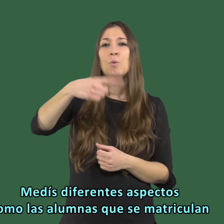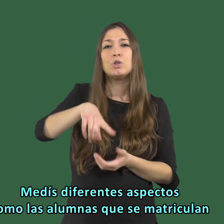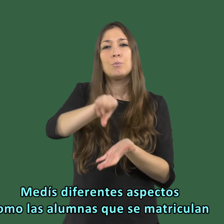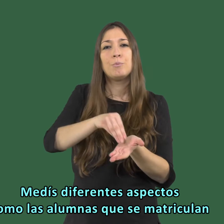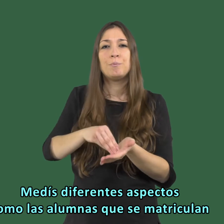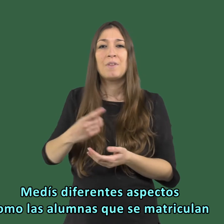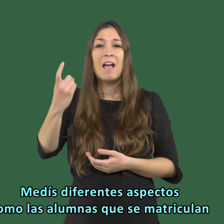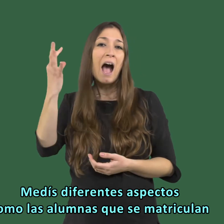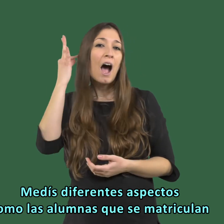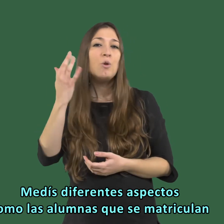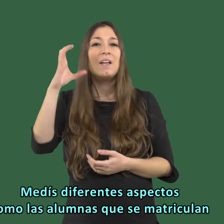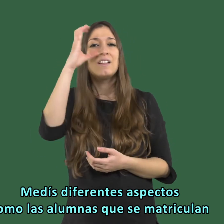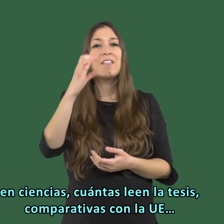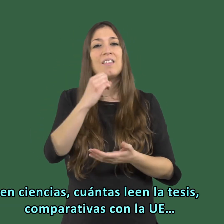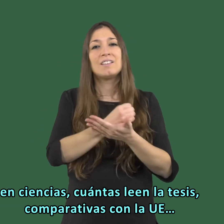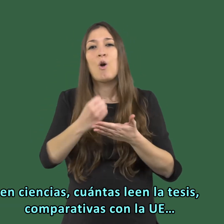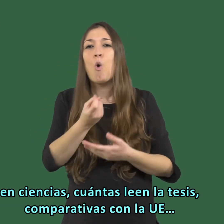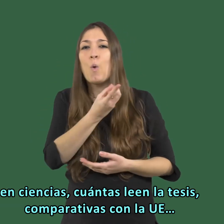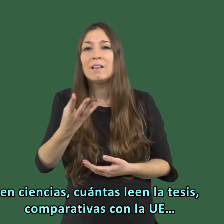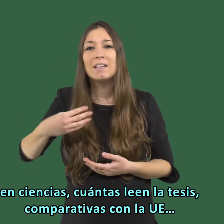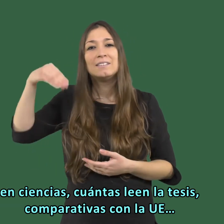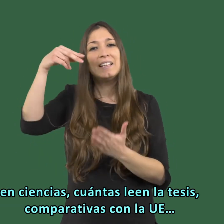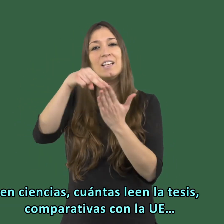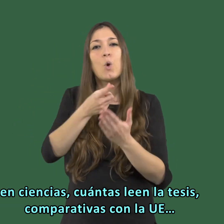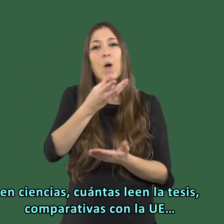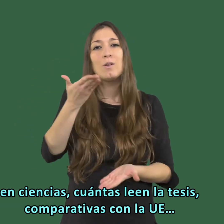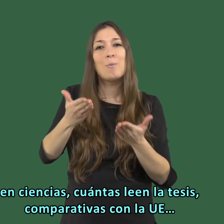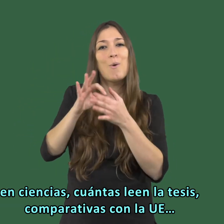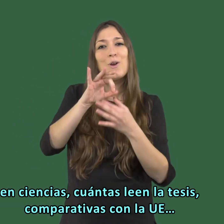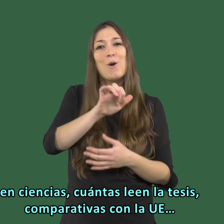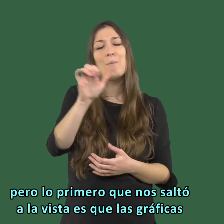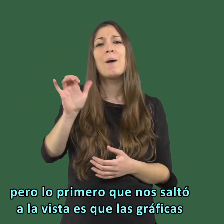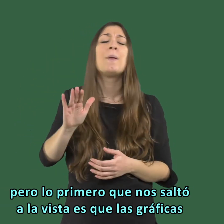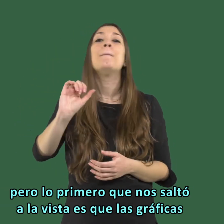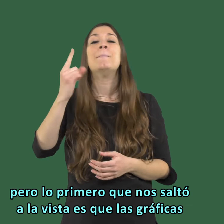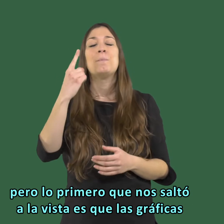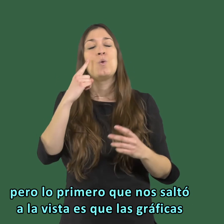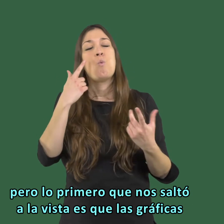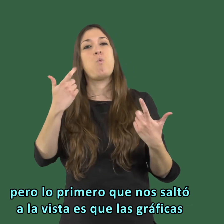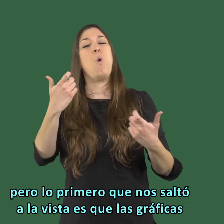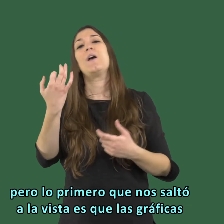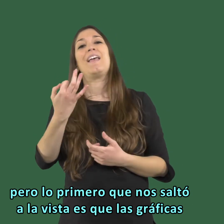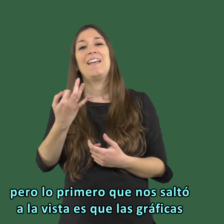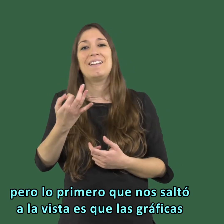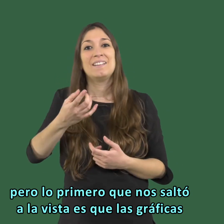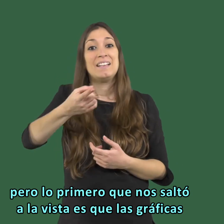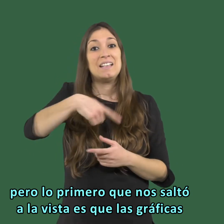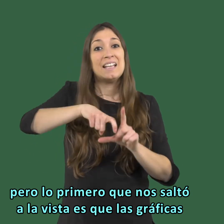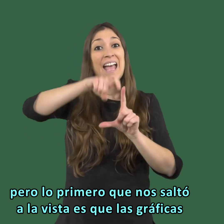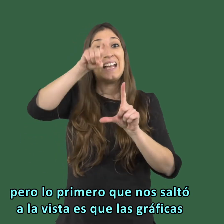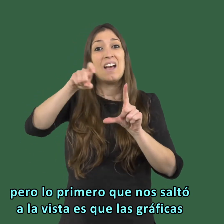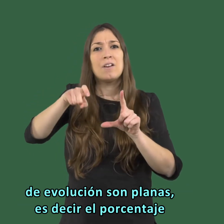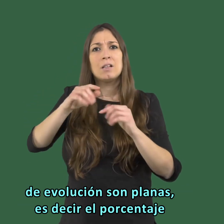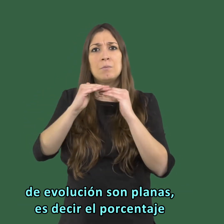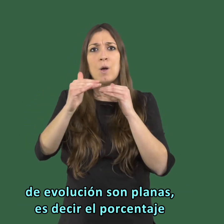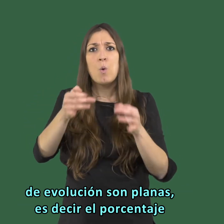diferentes aspectos, como alumnas que se matriculan en ciencias, cuántas leen la tesis, comparativas con la Unión Europea. Pero lo primero que nos saltó a la vista es que las